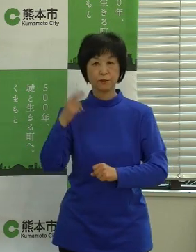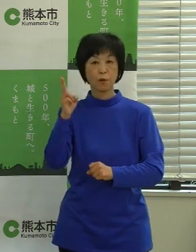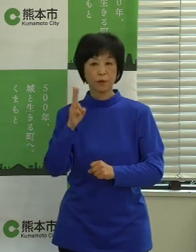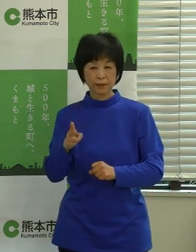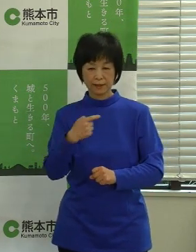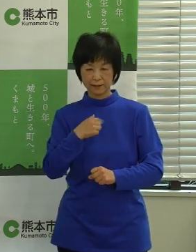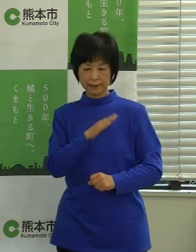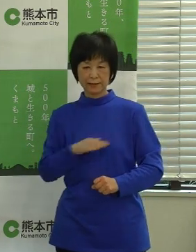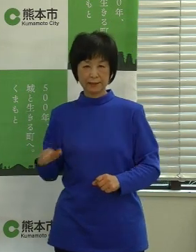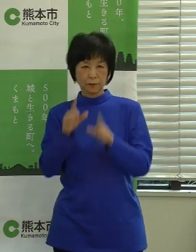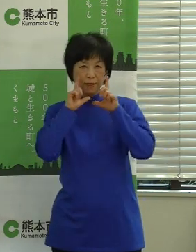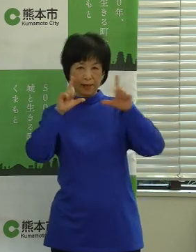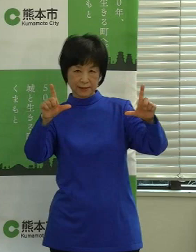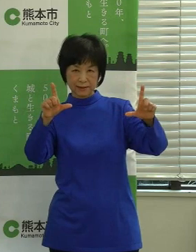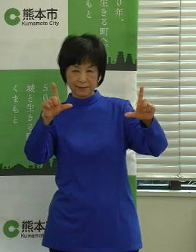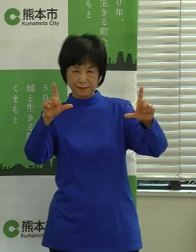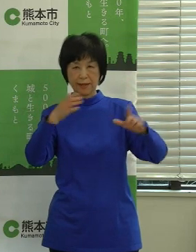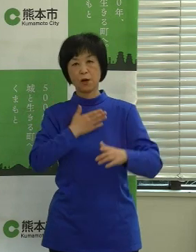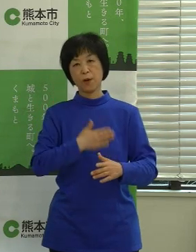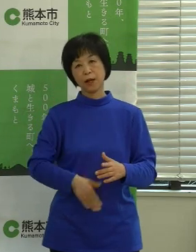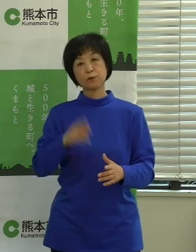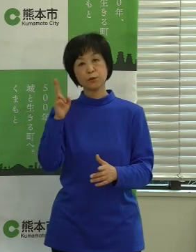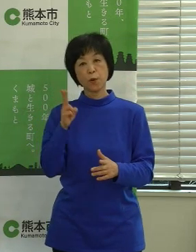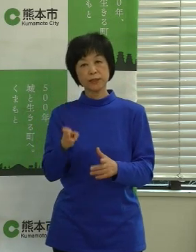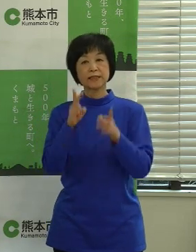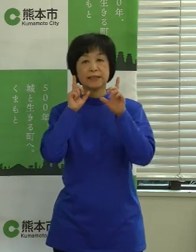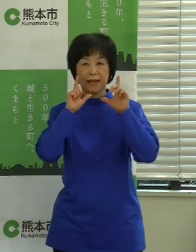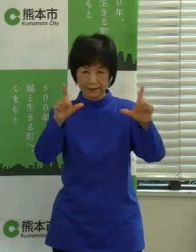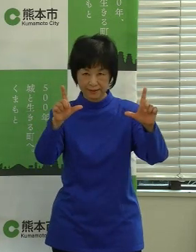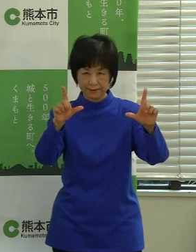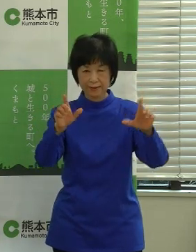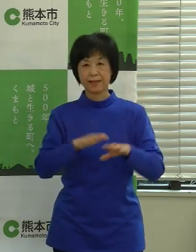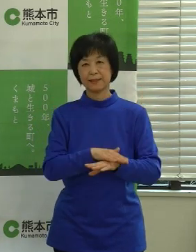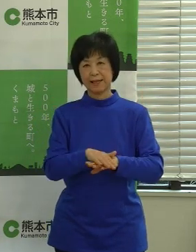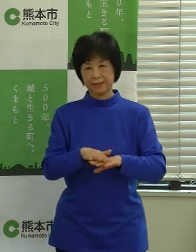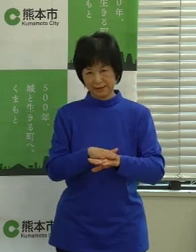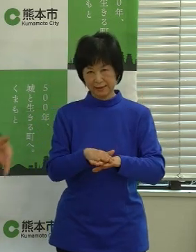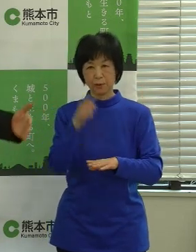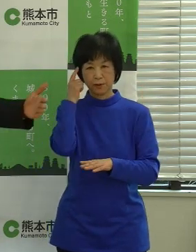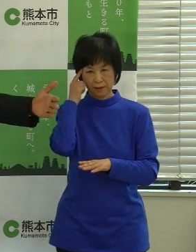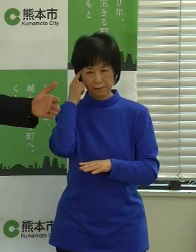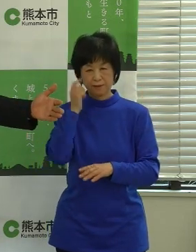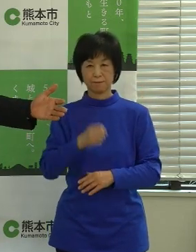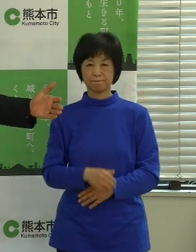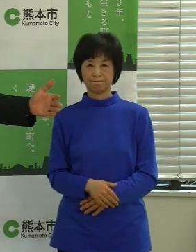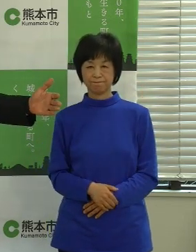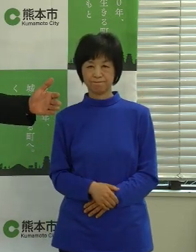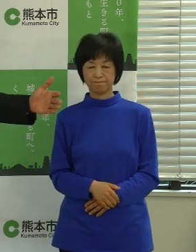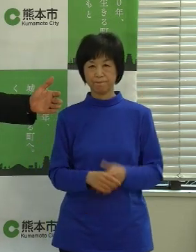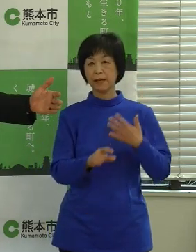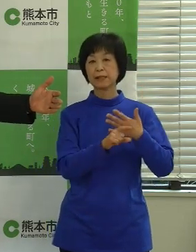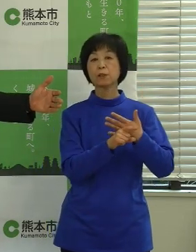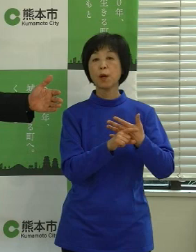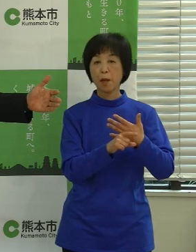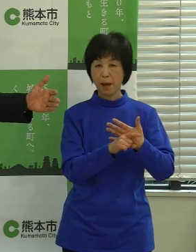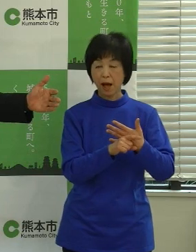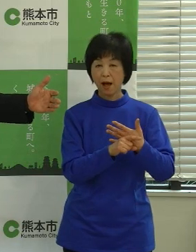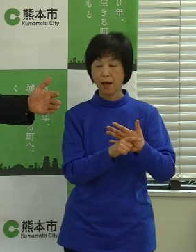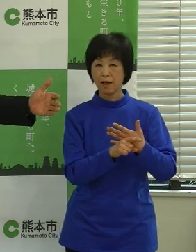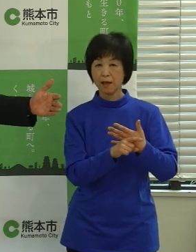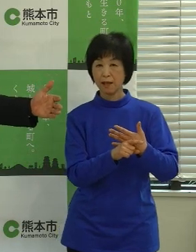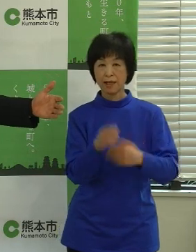非常に大事かなというふうに思っています。で、例えば今公園等ではですね、2メーターの 実